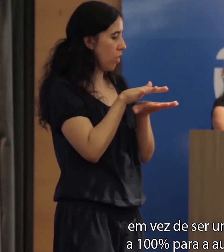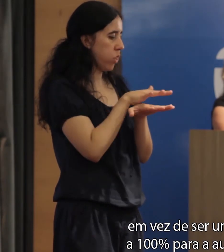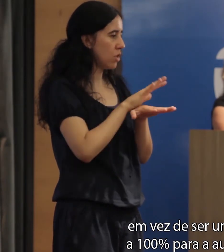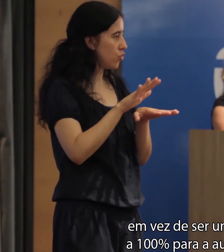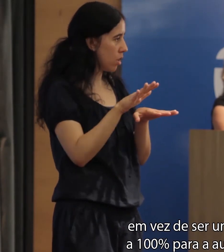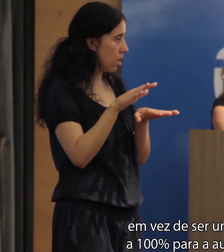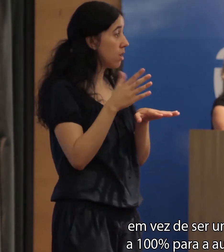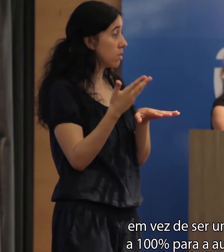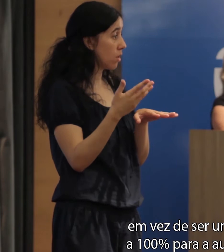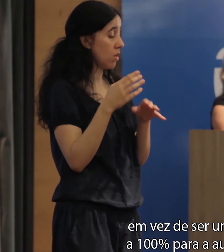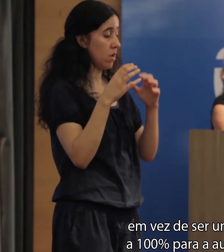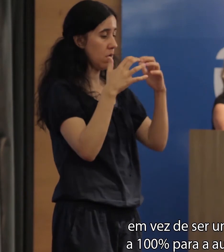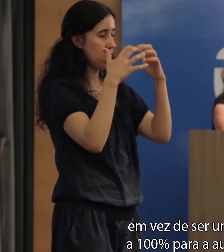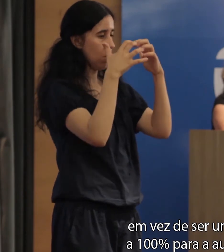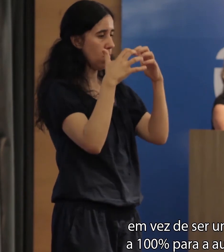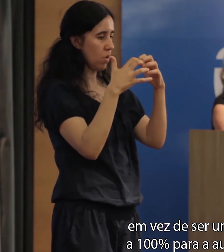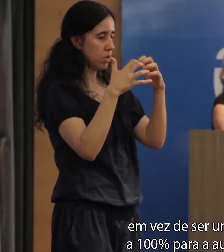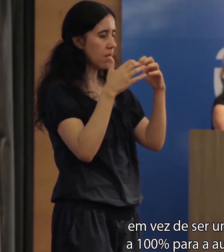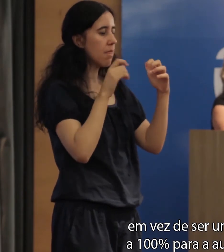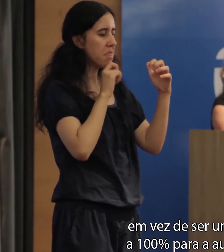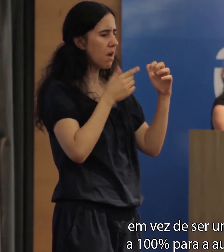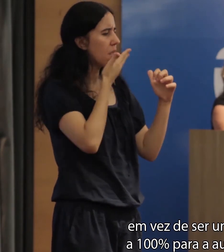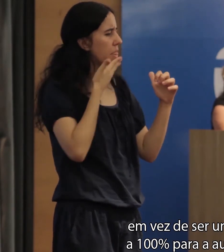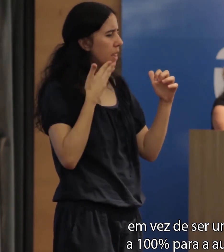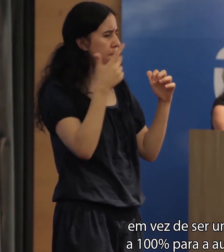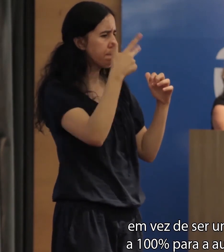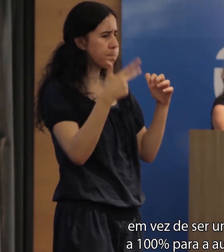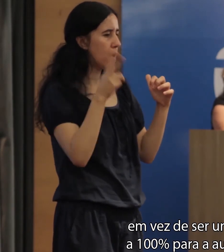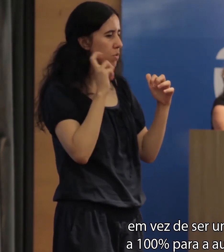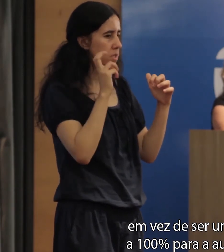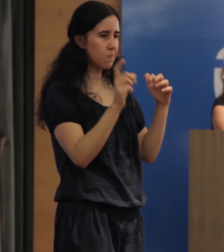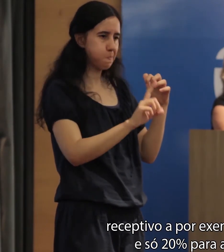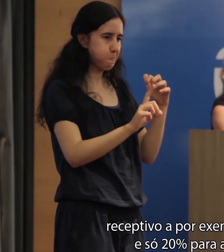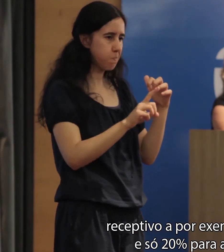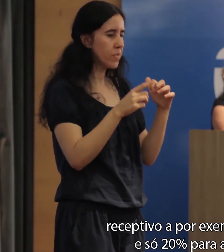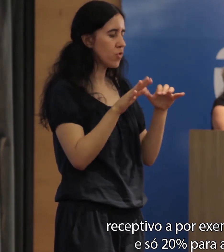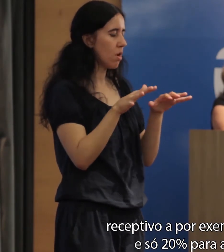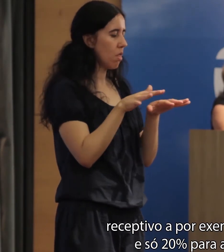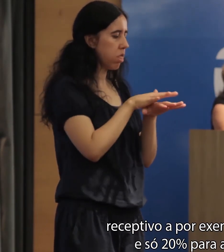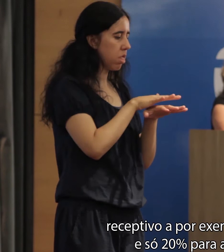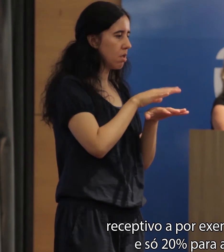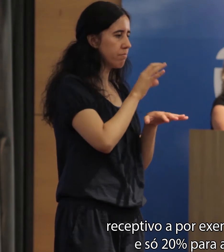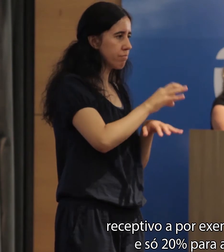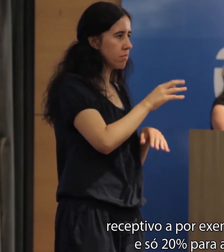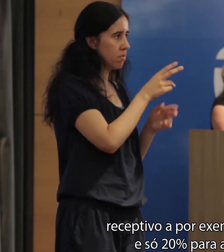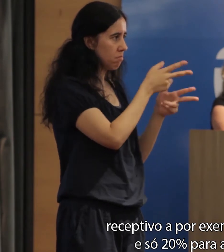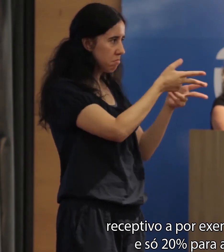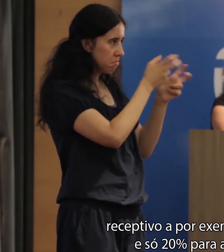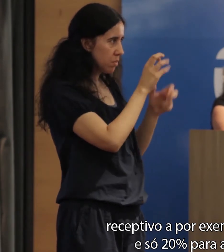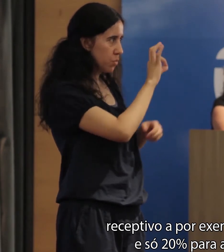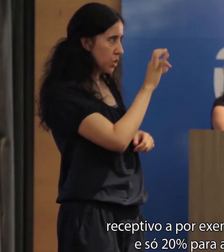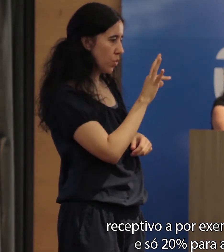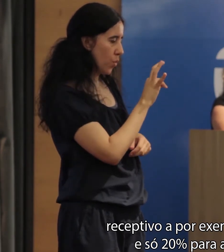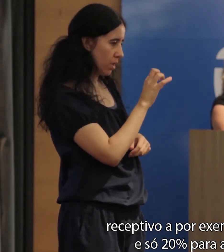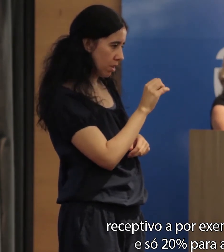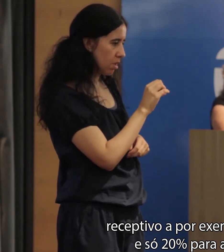então, em vez de ser um córtex receptivo a 100% para a audição, é um córtex receptivo, por exemplo, a 80%